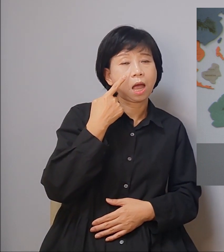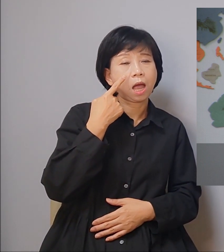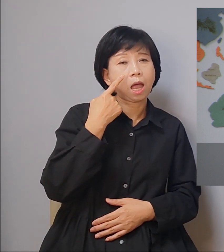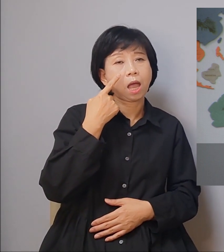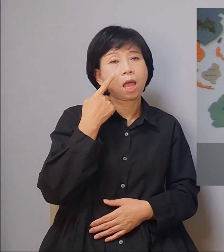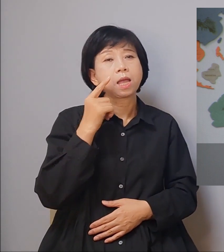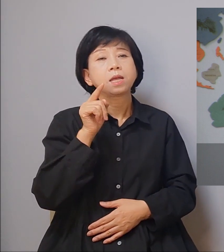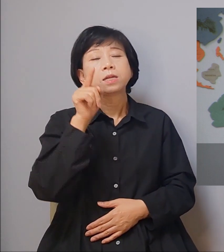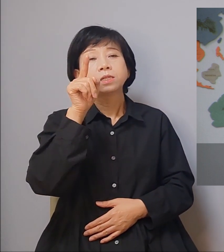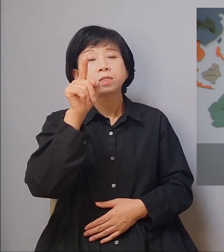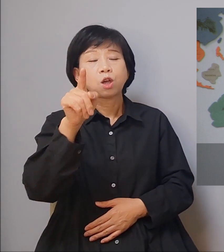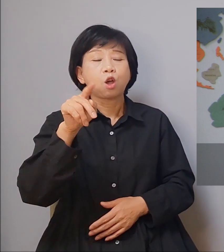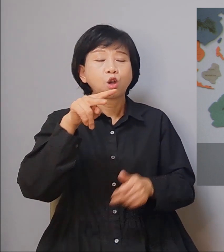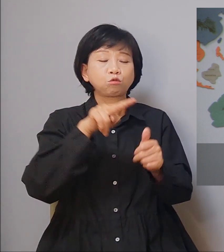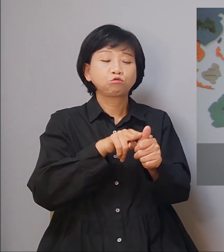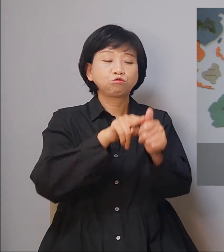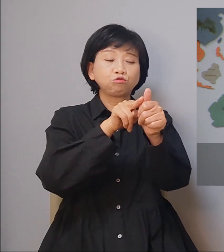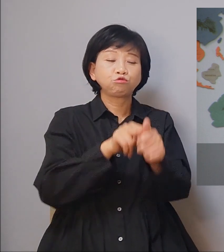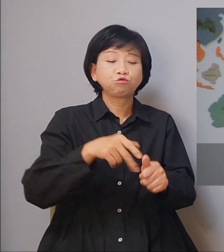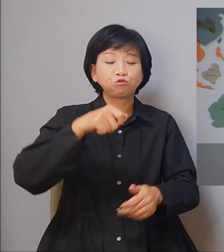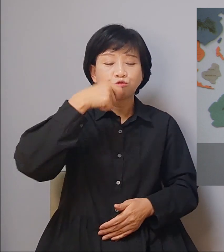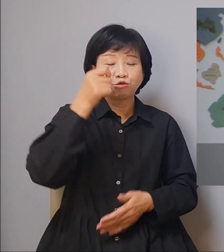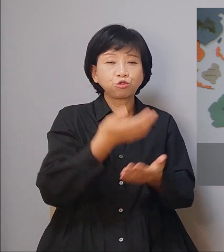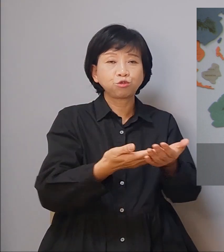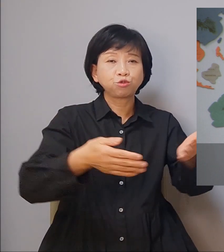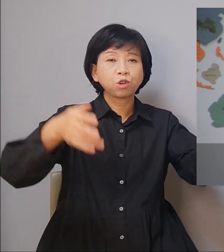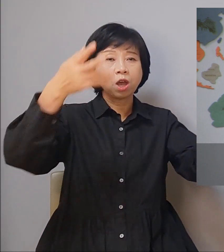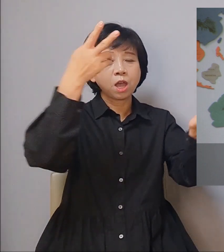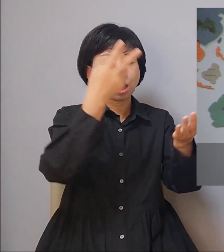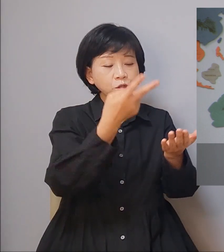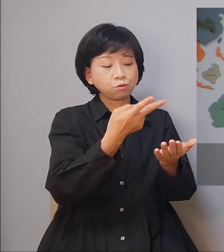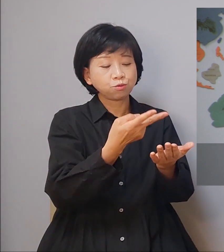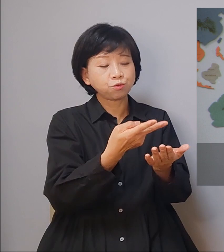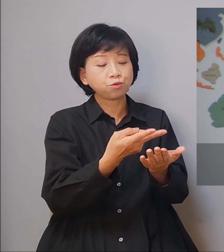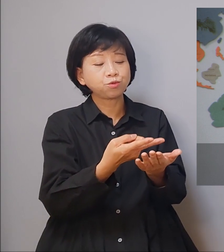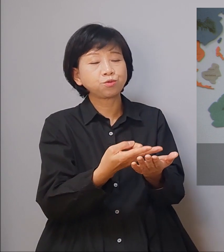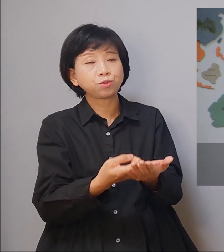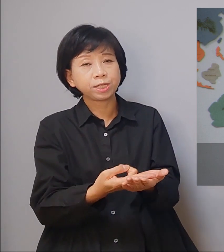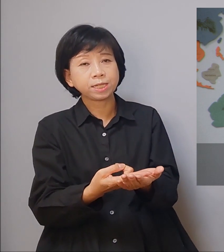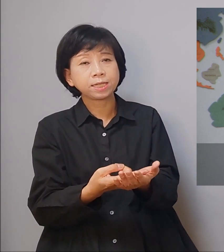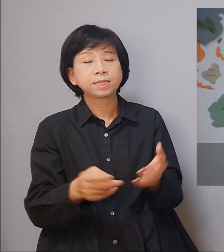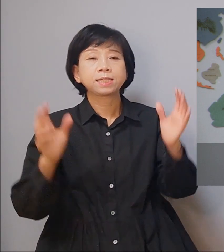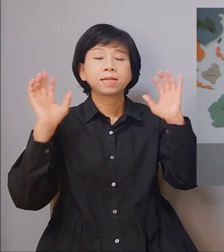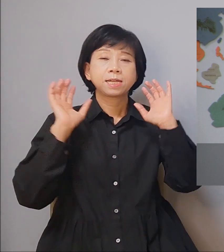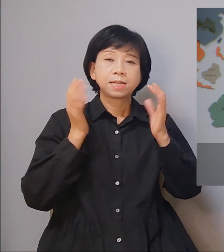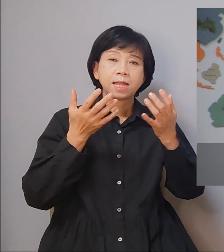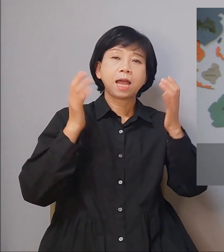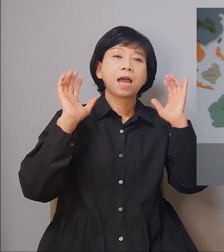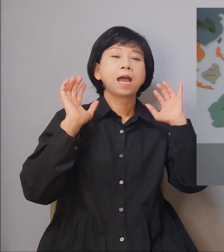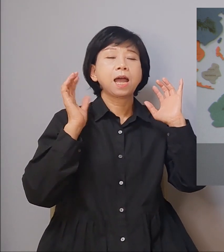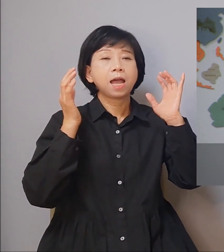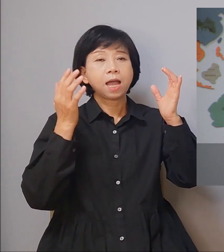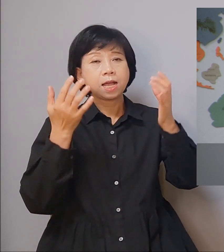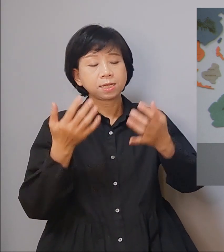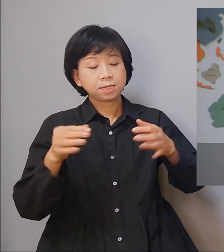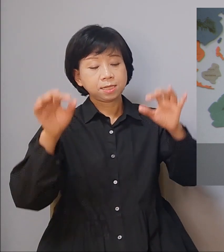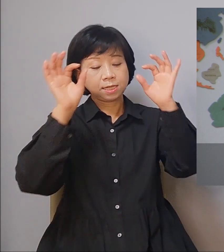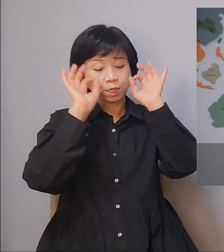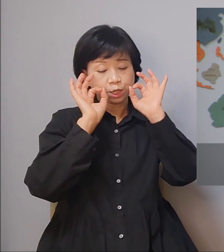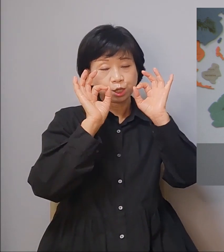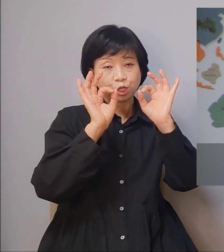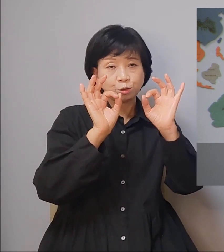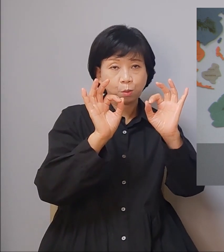가봅시다. 저 구유에 누이신